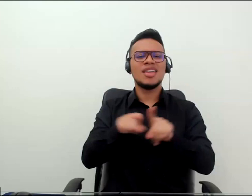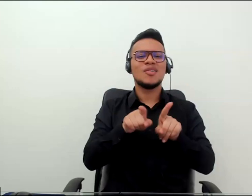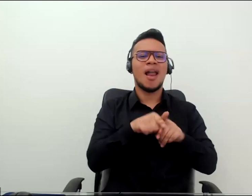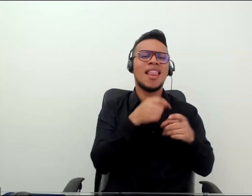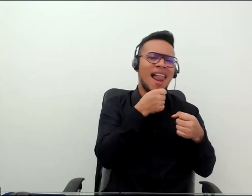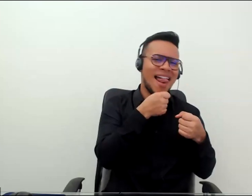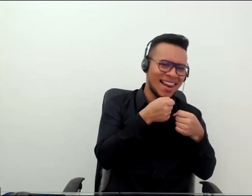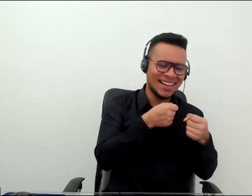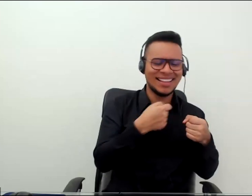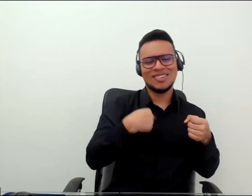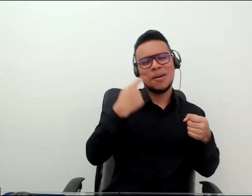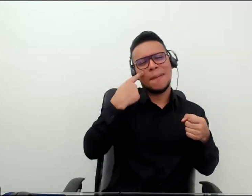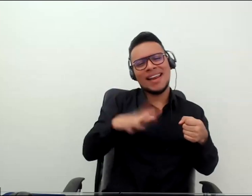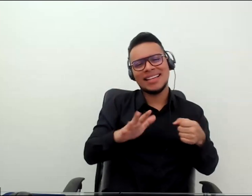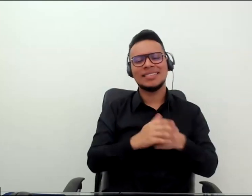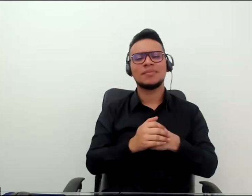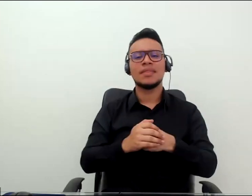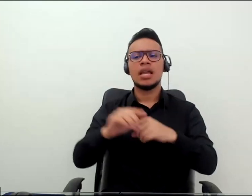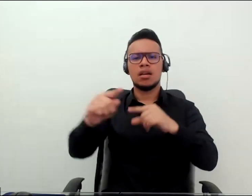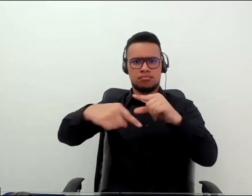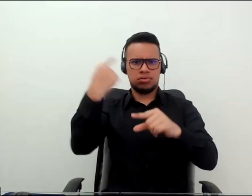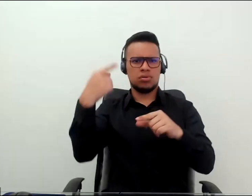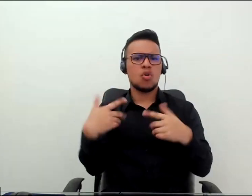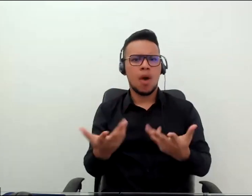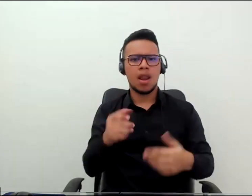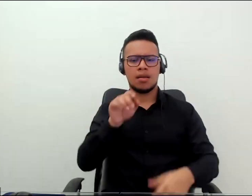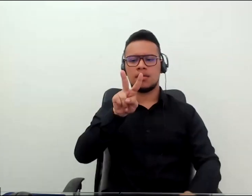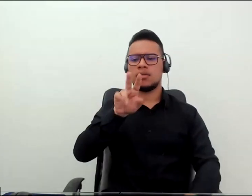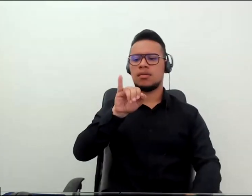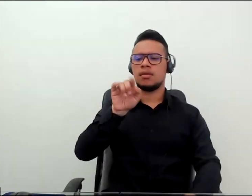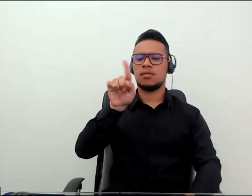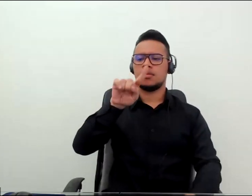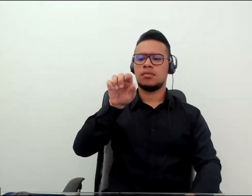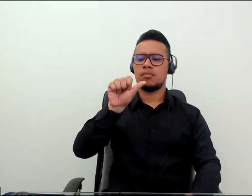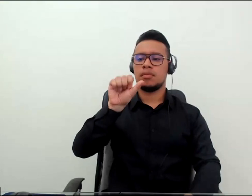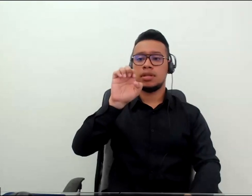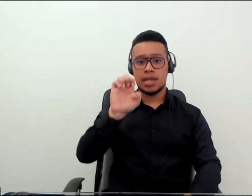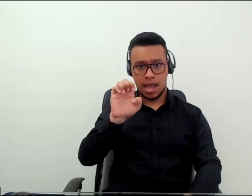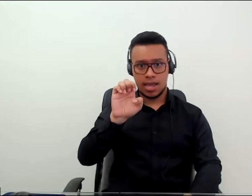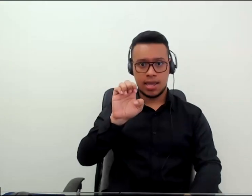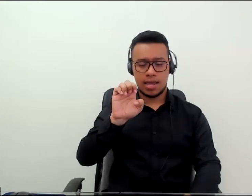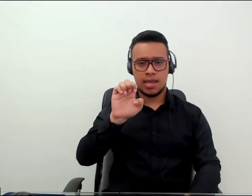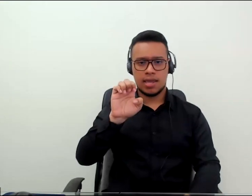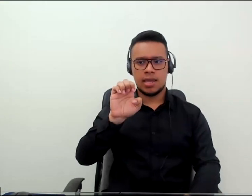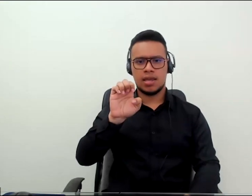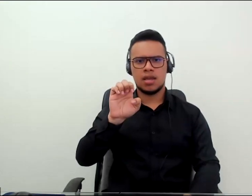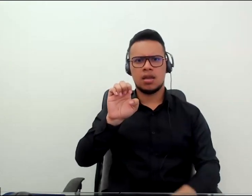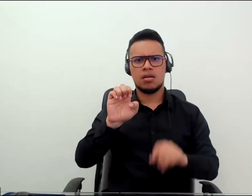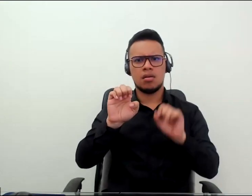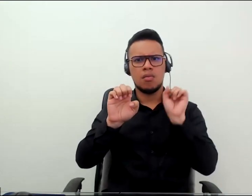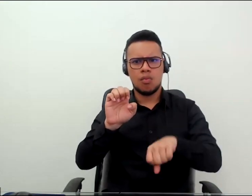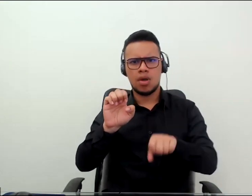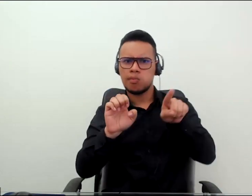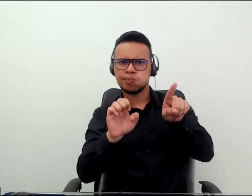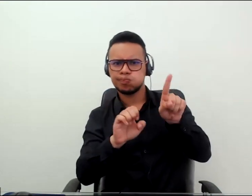visae visae arroba unab punto Edu punto com bizae le puedes escribir en el chat